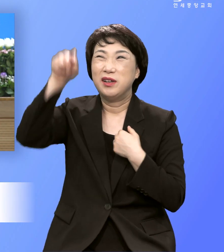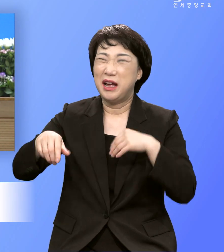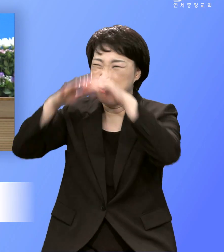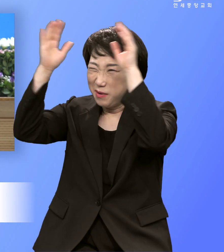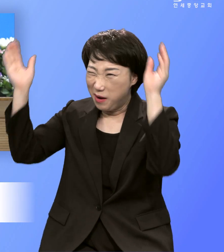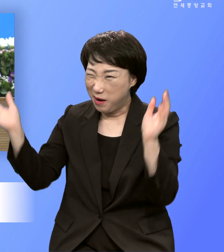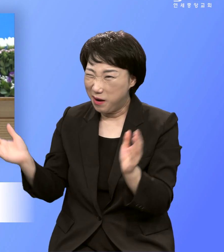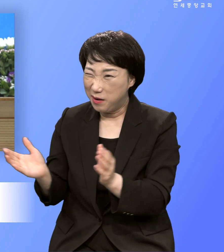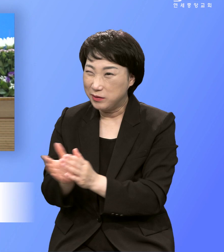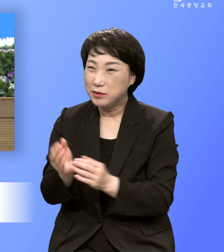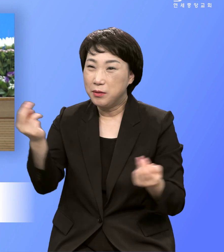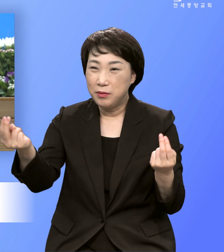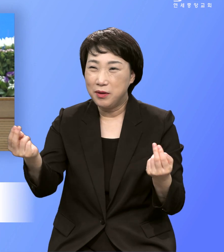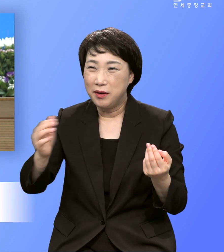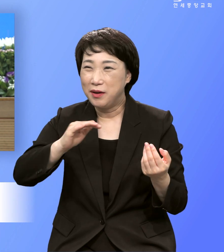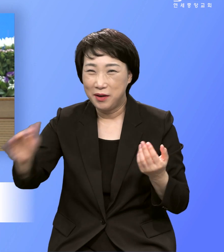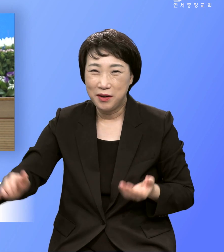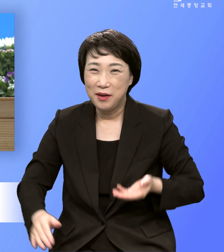천하보다 귀하다.